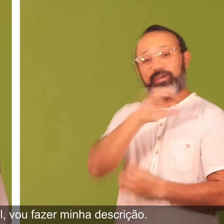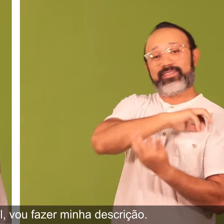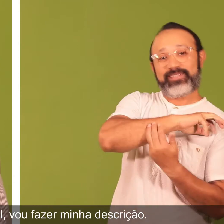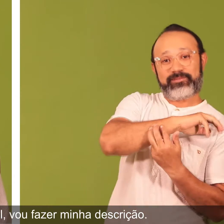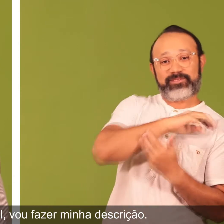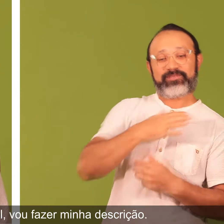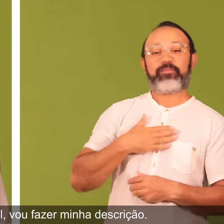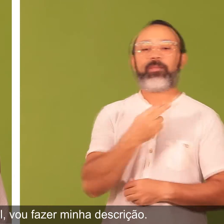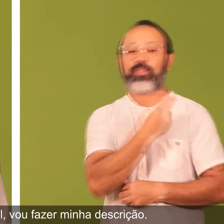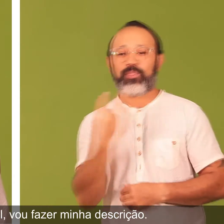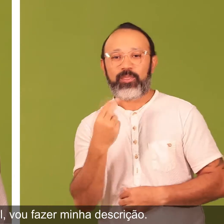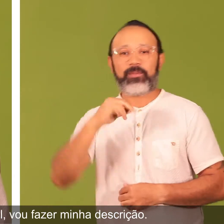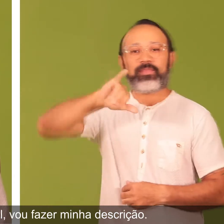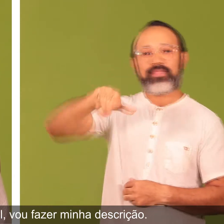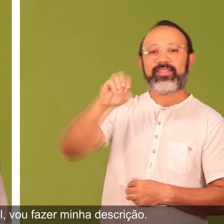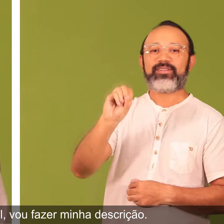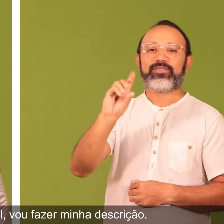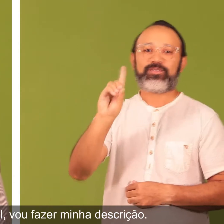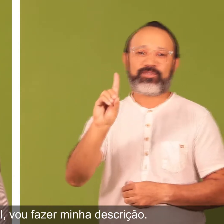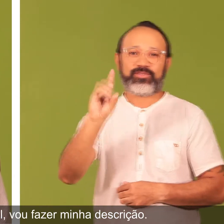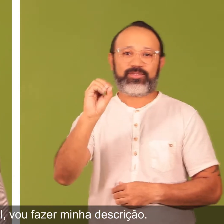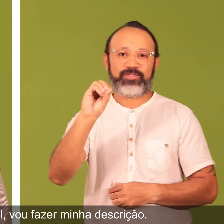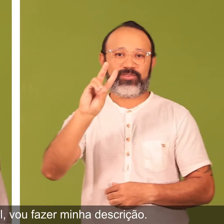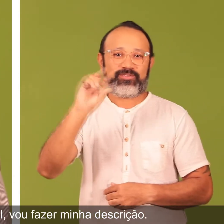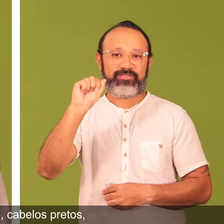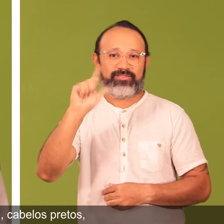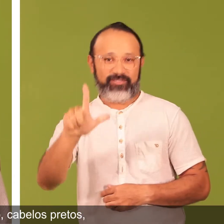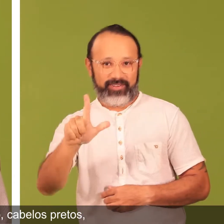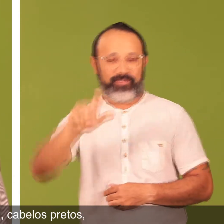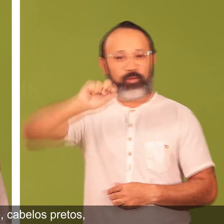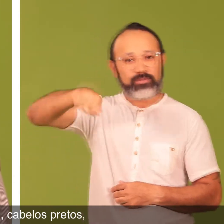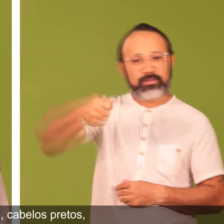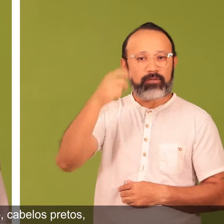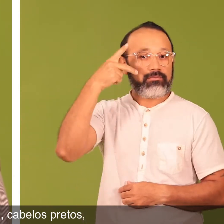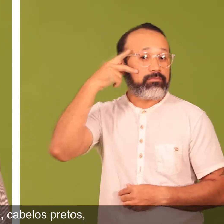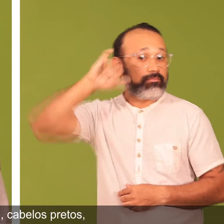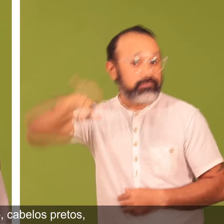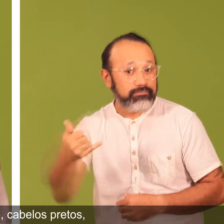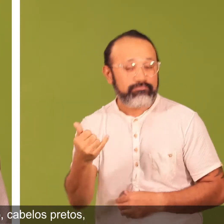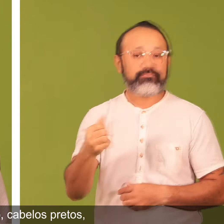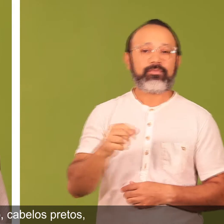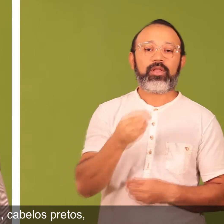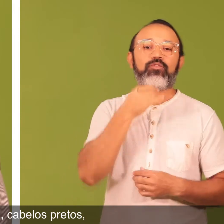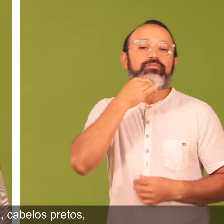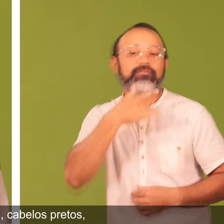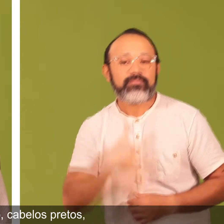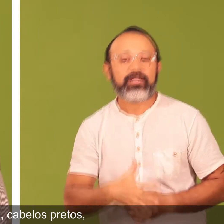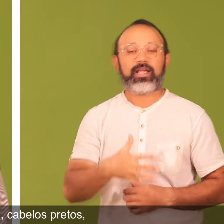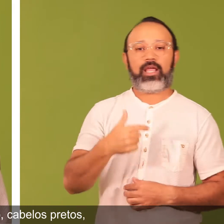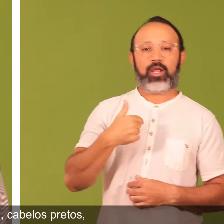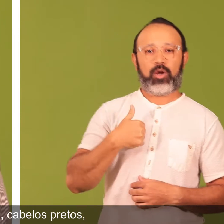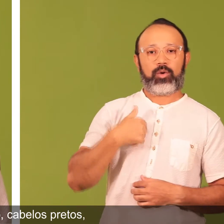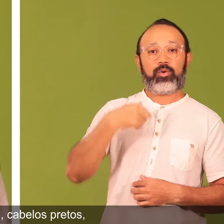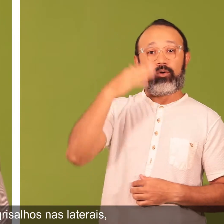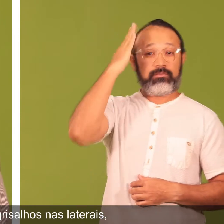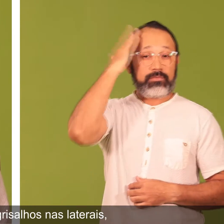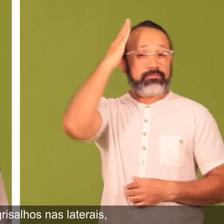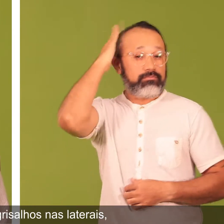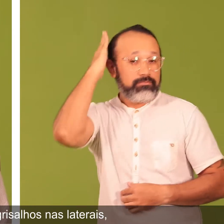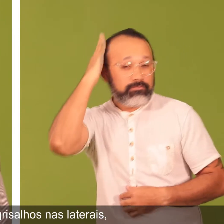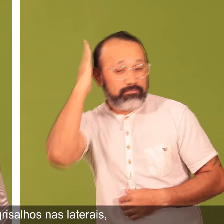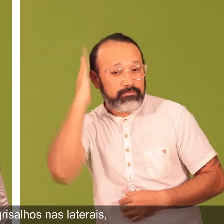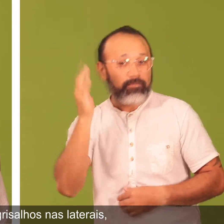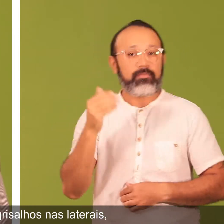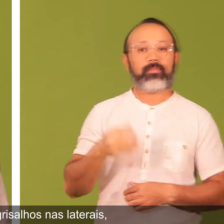o Olá eu sou João do Val para fazer meia descrição sou claro né cabelos